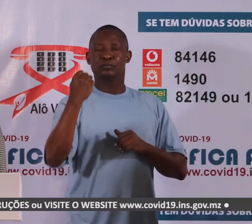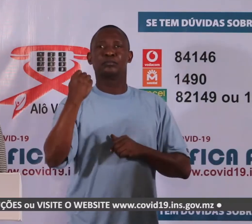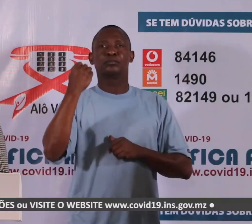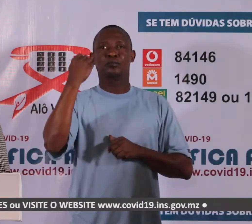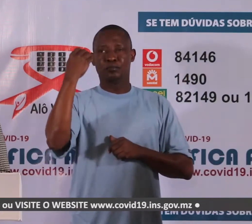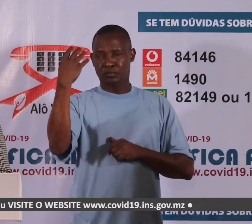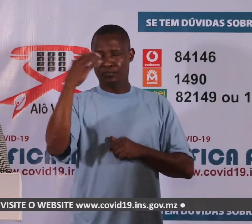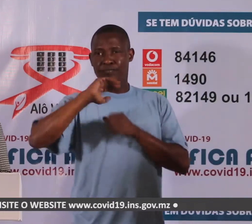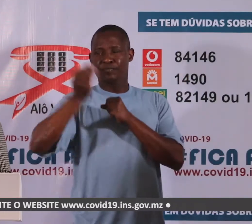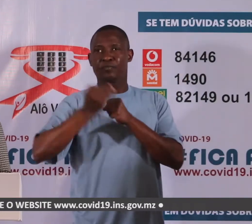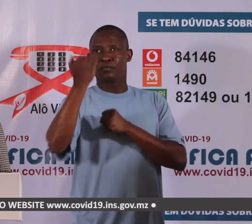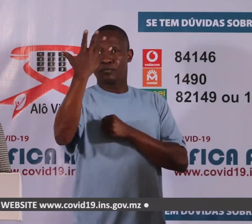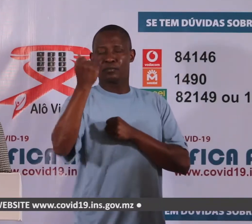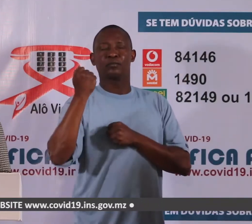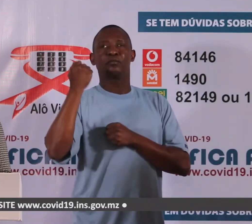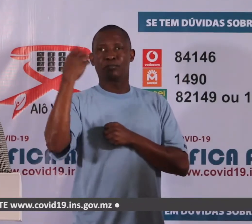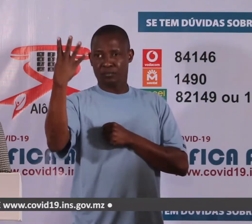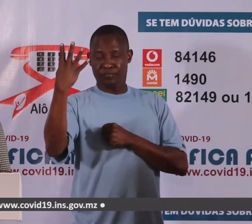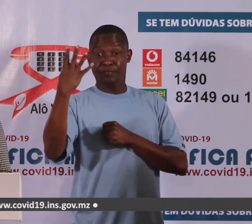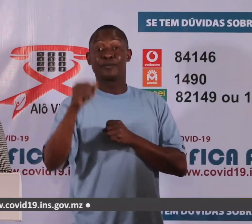aos 64 anos de